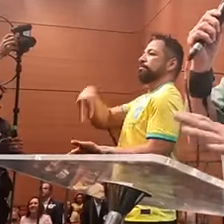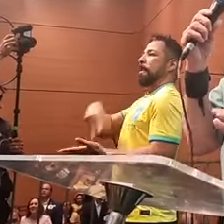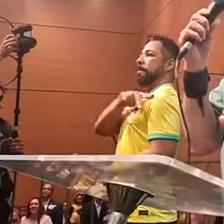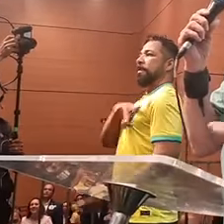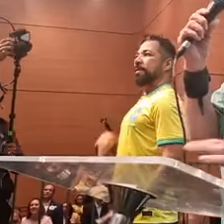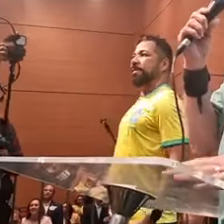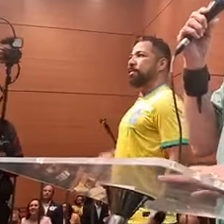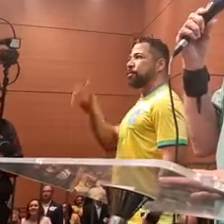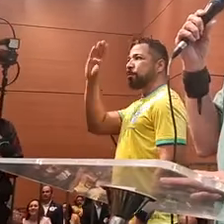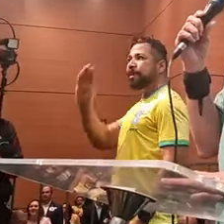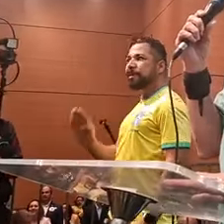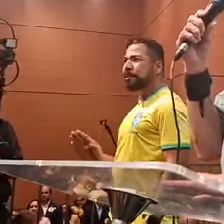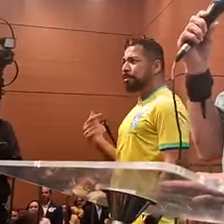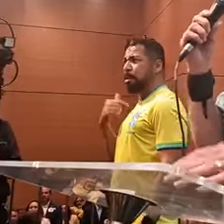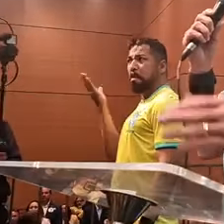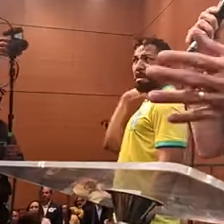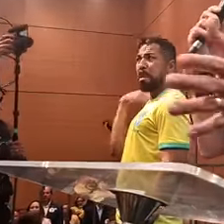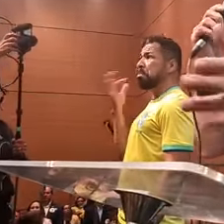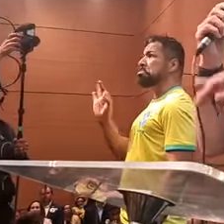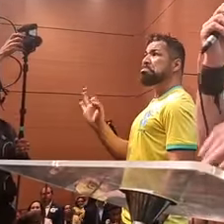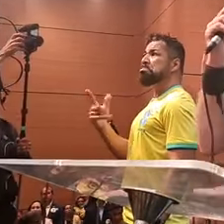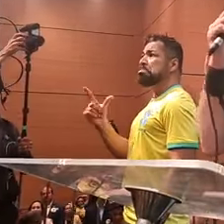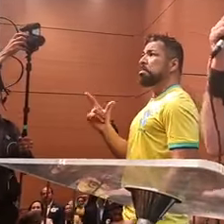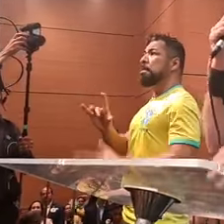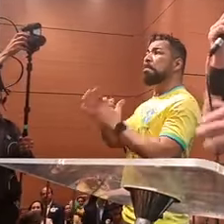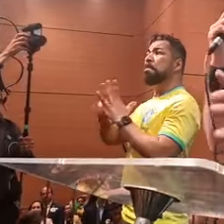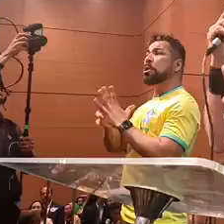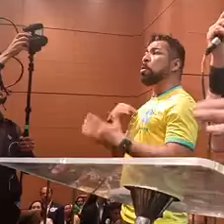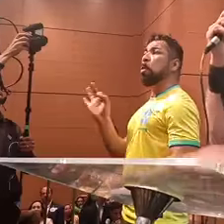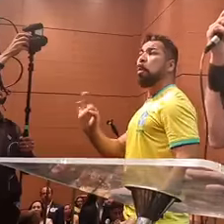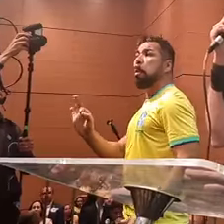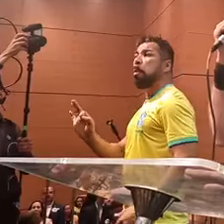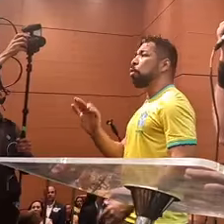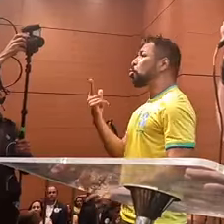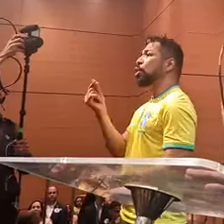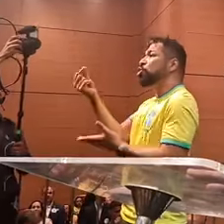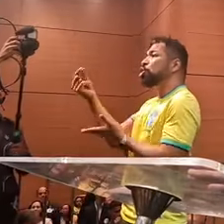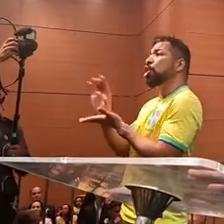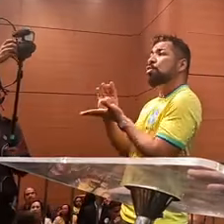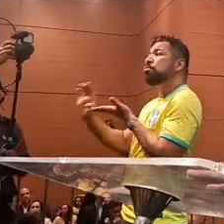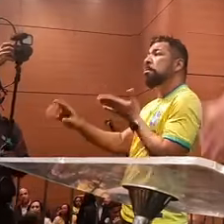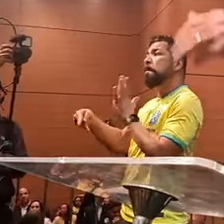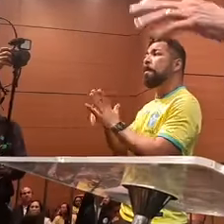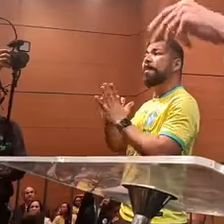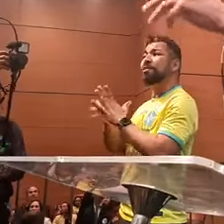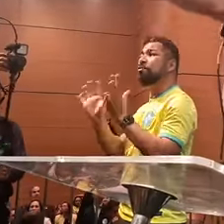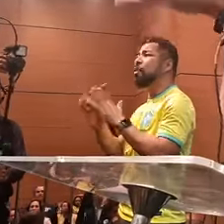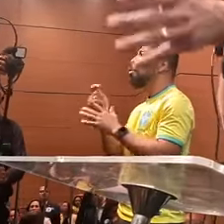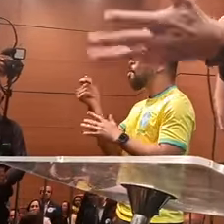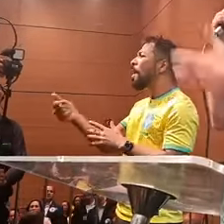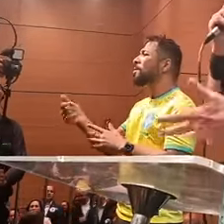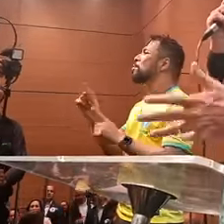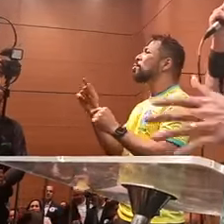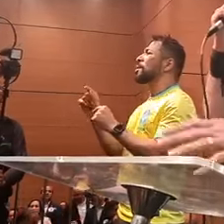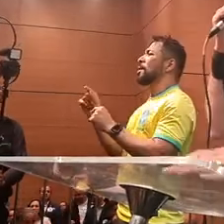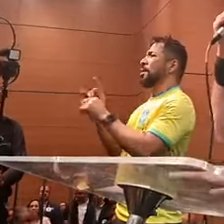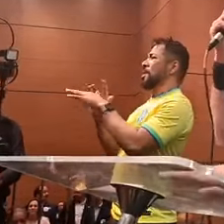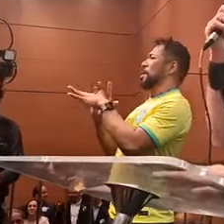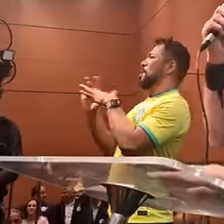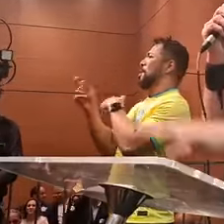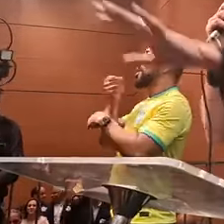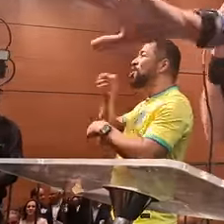eleição. Nada eu tinha para eleger, não tinha partido, não tinha fundo de partidário, tinha quase toda a mídia contra